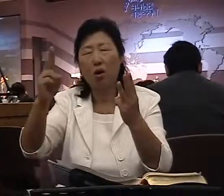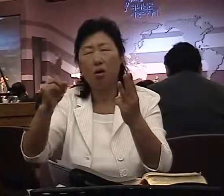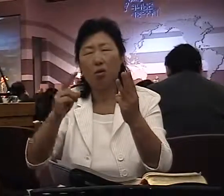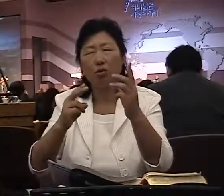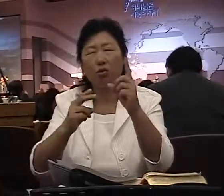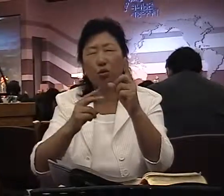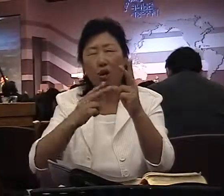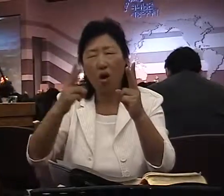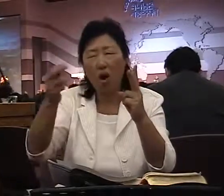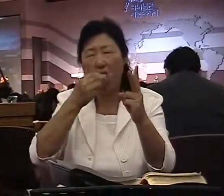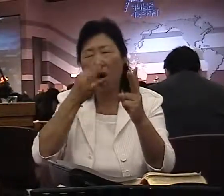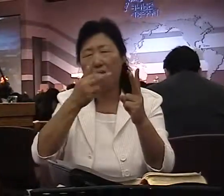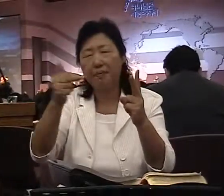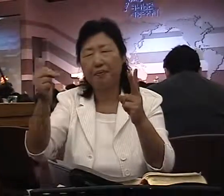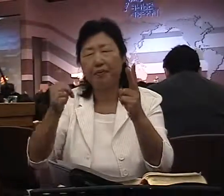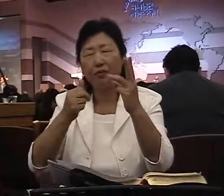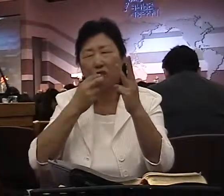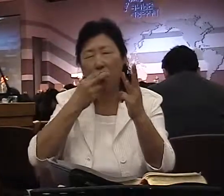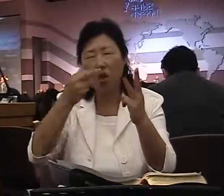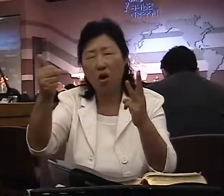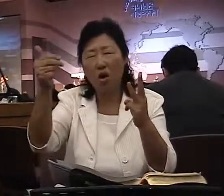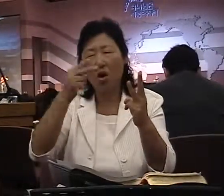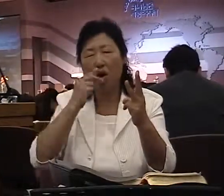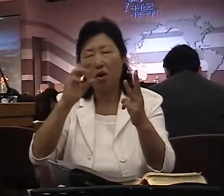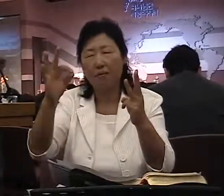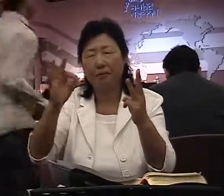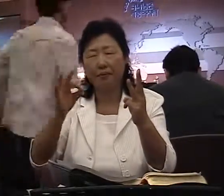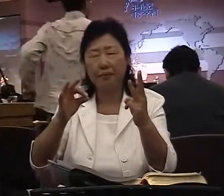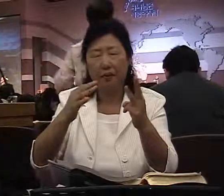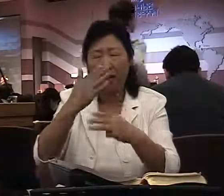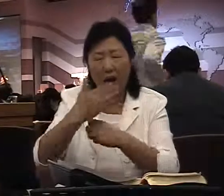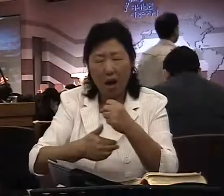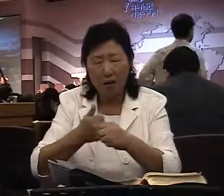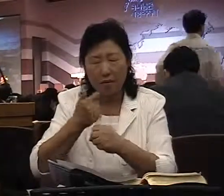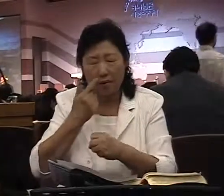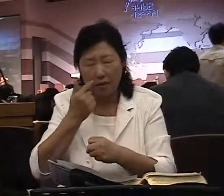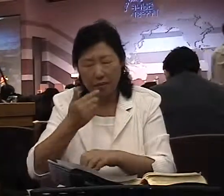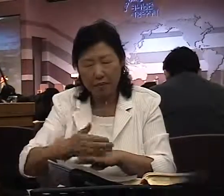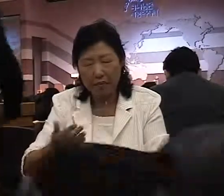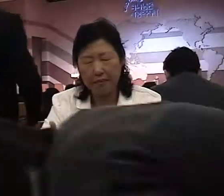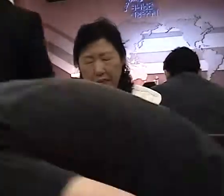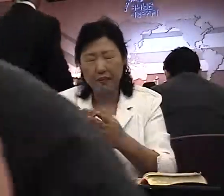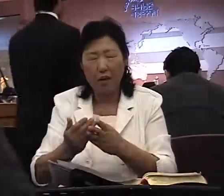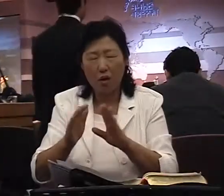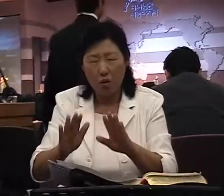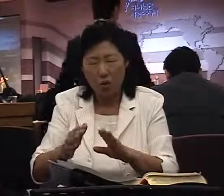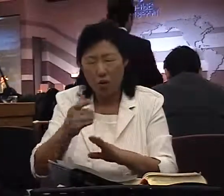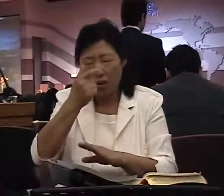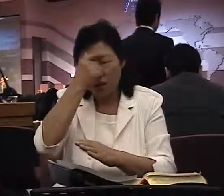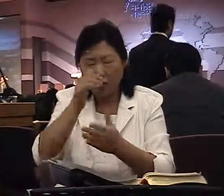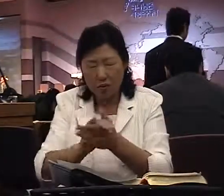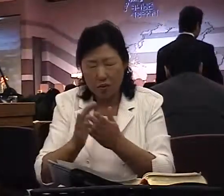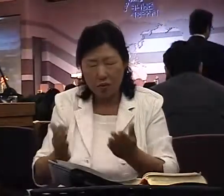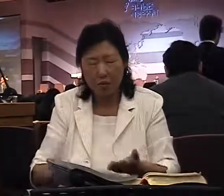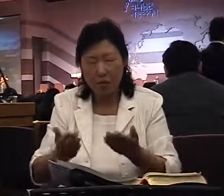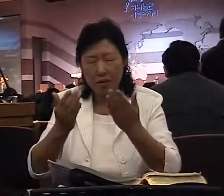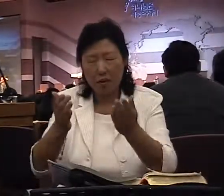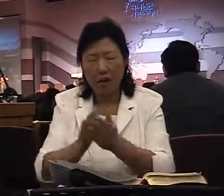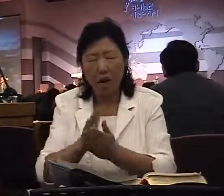주여, 주여, 주여. 아버지 하나님 간절히 기도합니다. 주님 우리에게 주님을